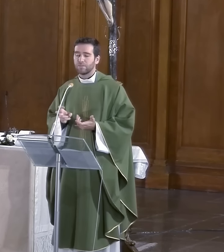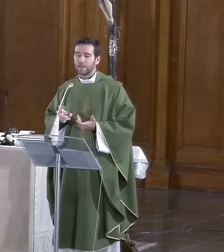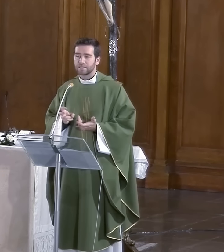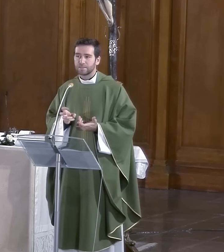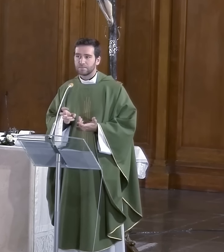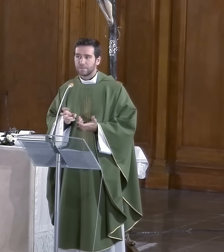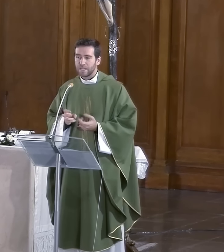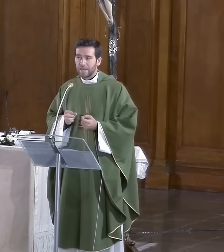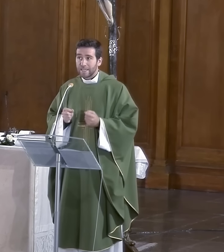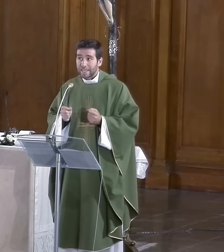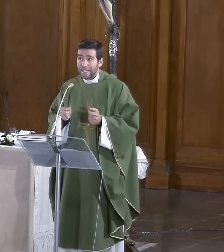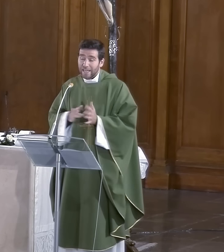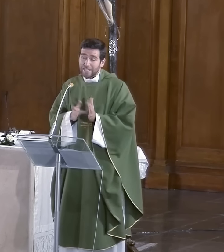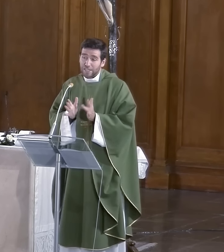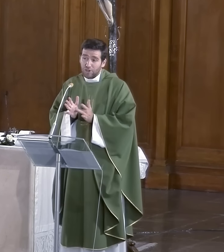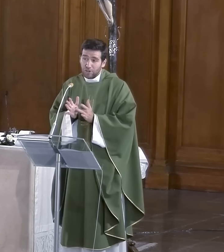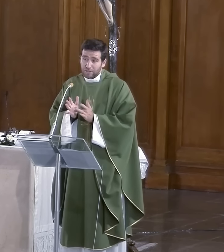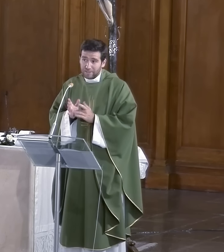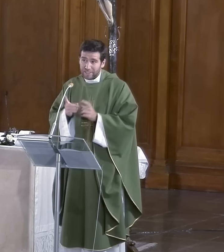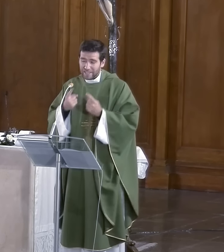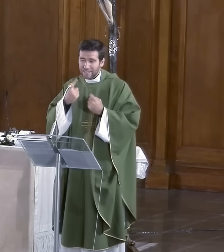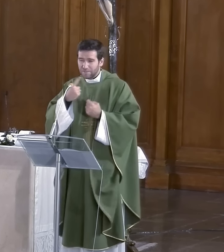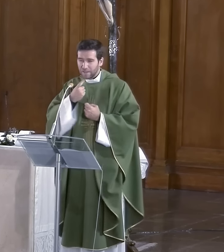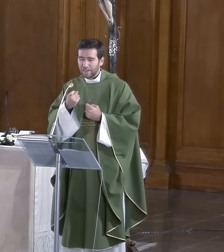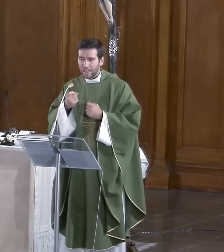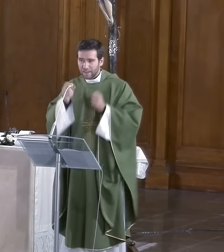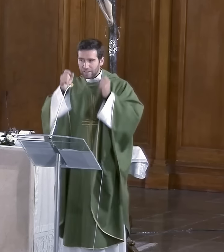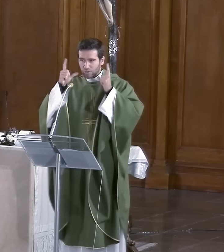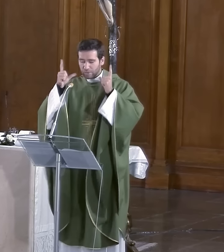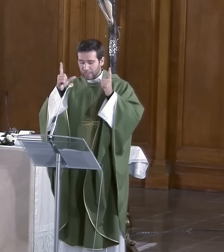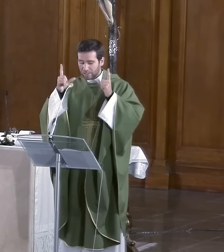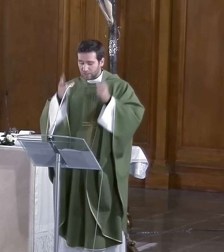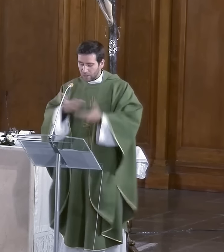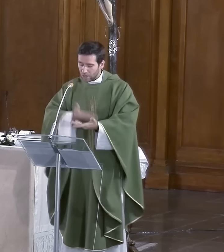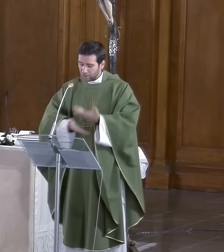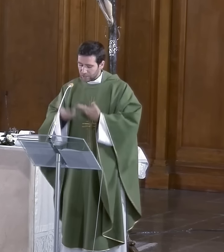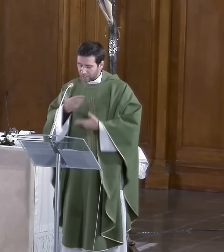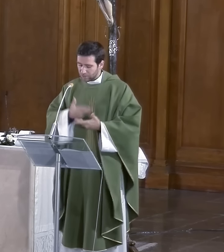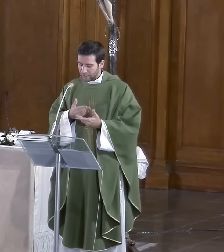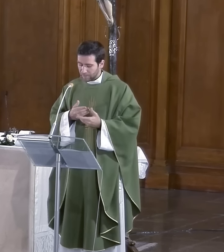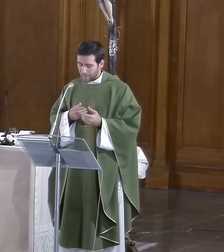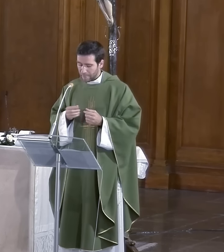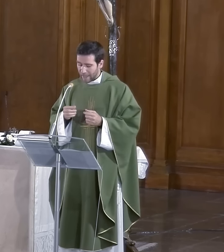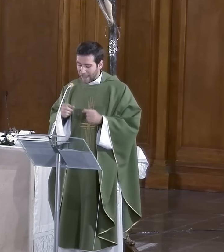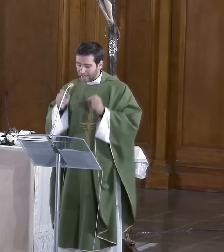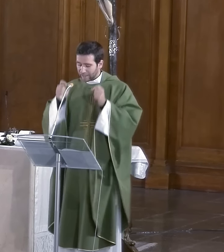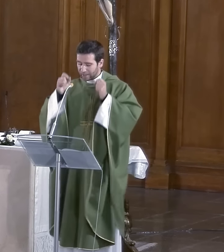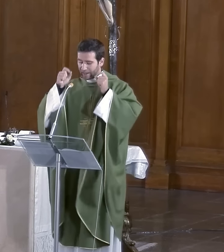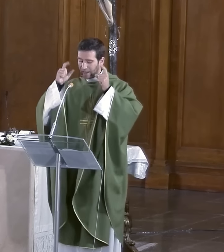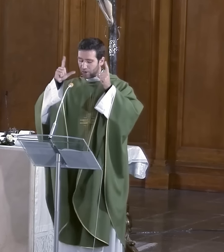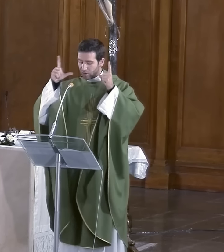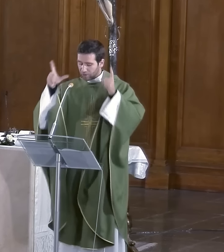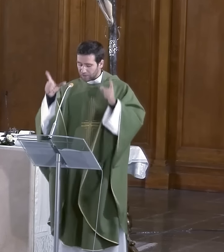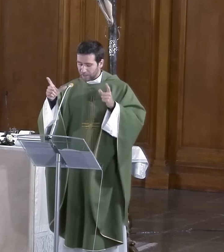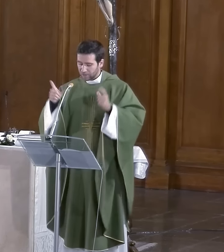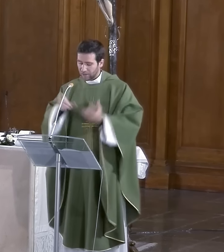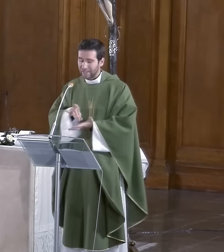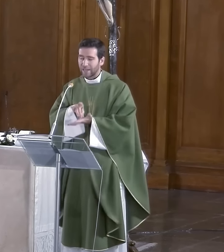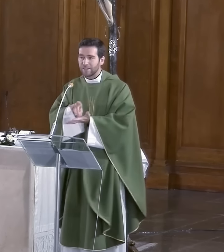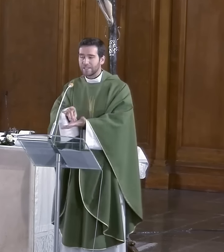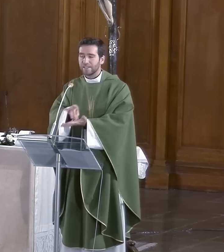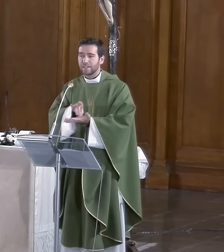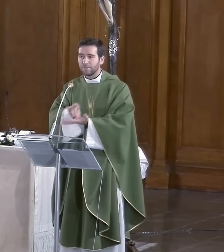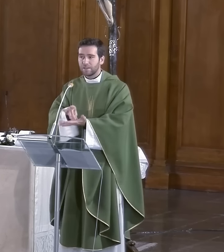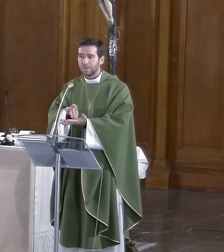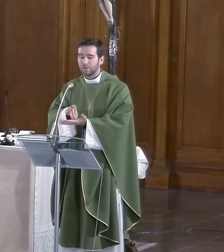los demás. Que el Señor, que es difícil de descubrir esto, nos ayude a ir reconociendo a